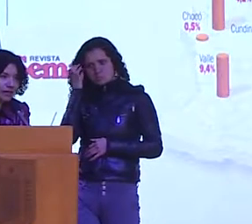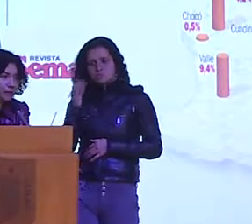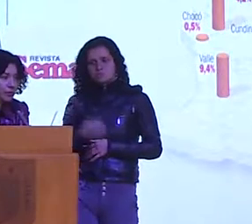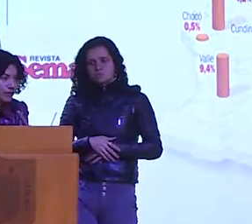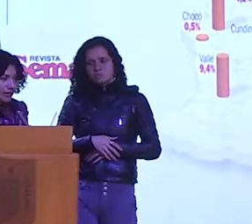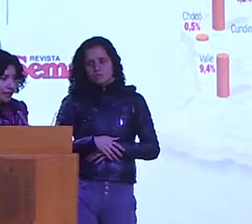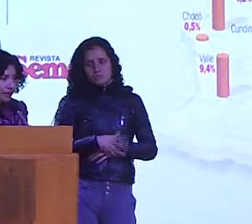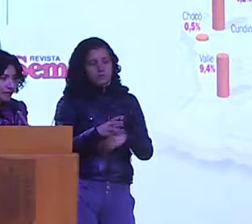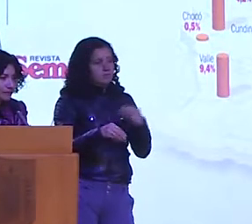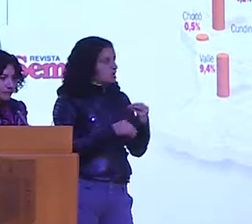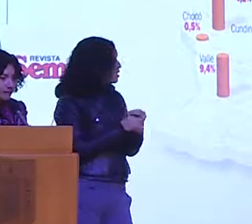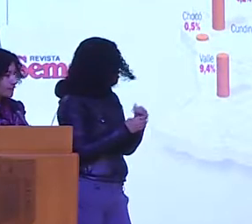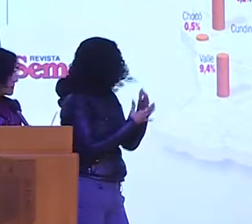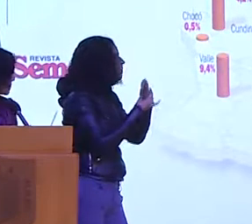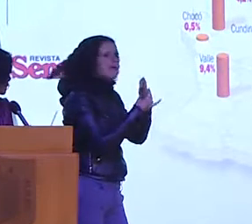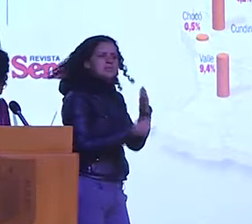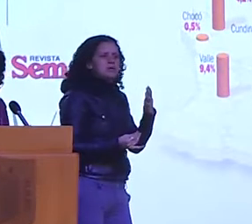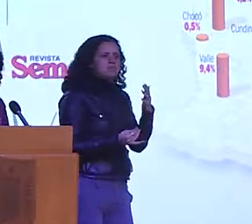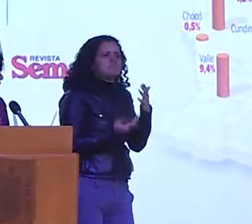Y frente a la pobreza, ¿qué pasa?